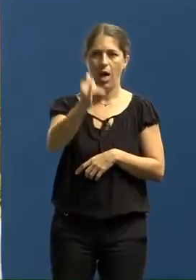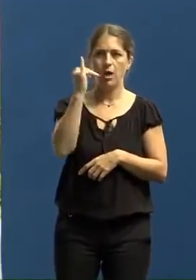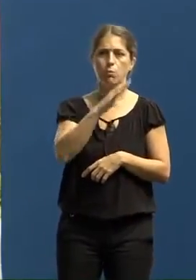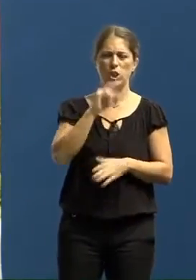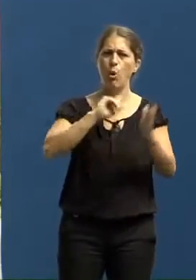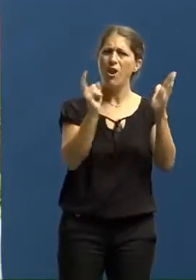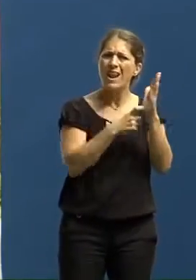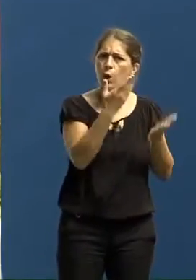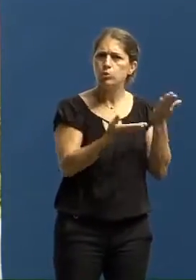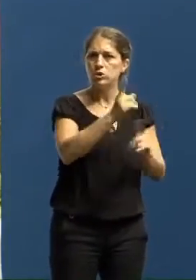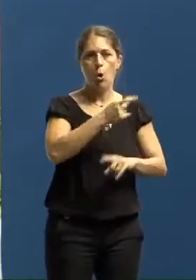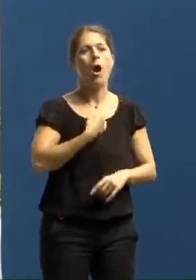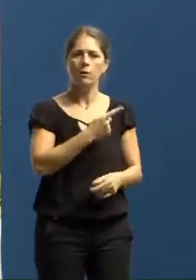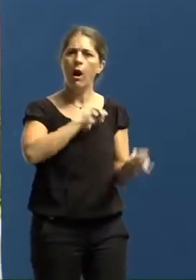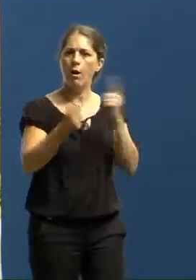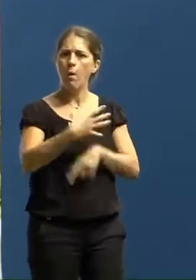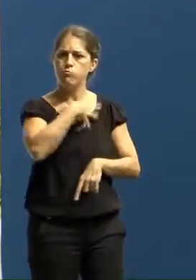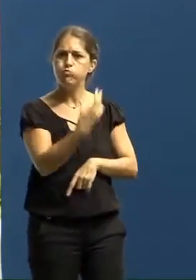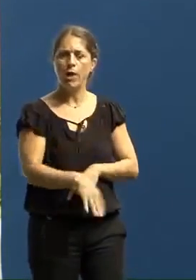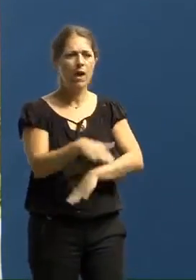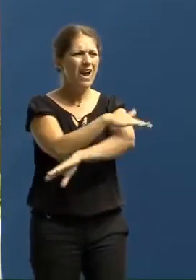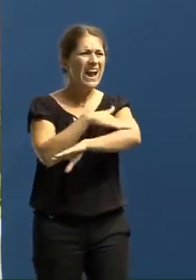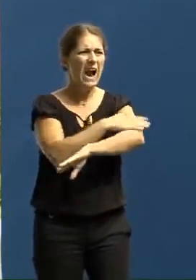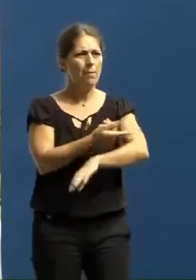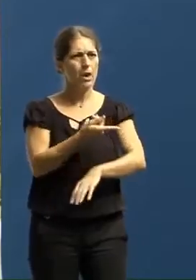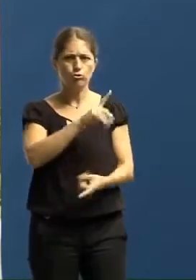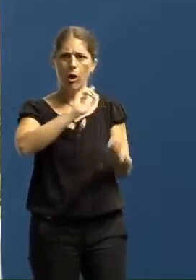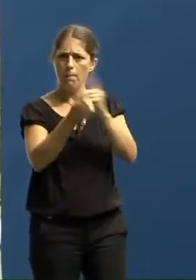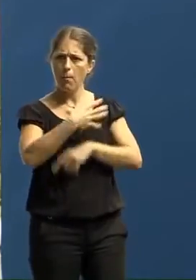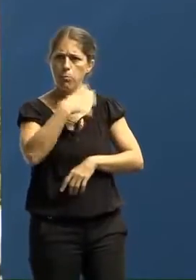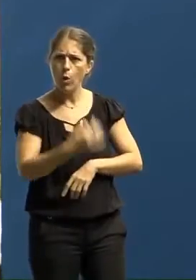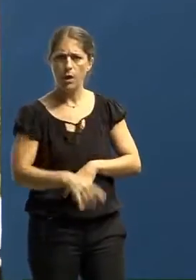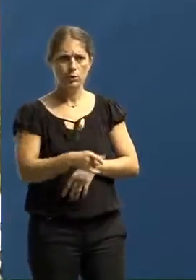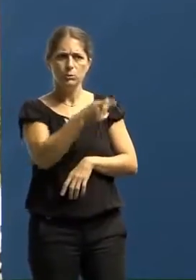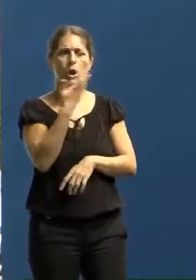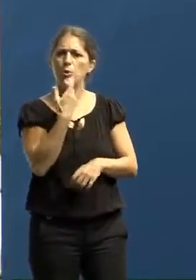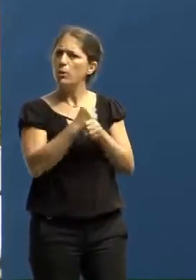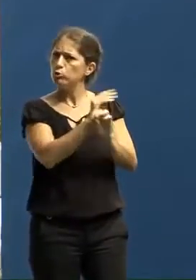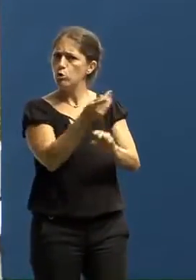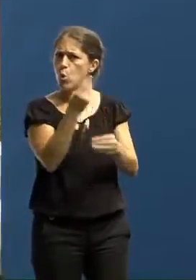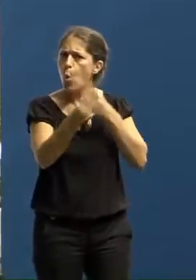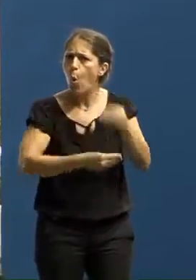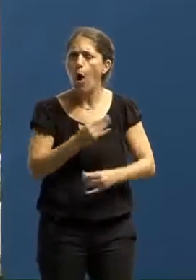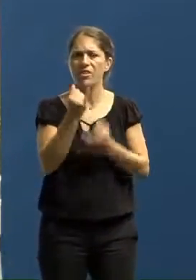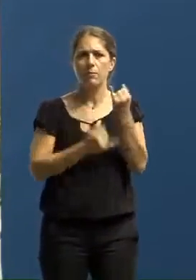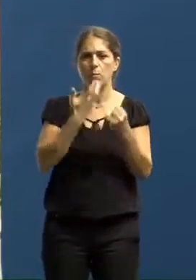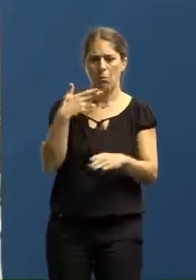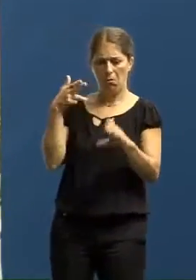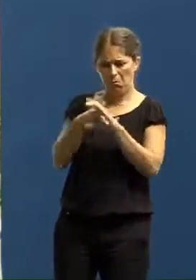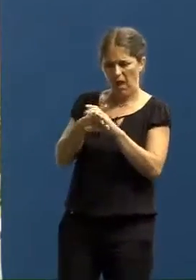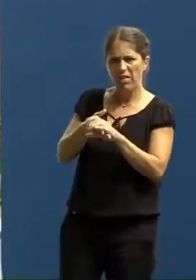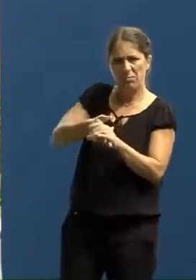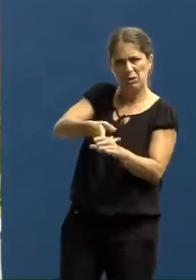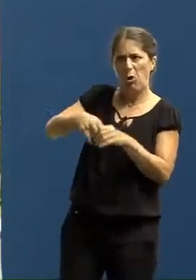inxustas, creemos que é posible cambiar os gobernos cando non gobernan para a súa xente, e cando entra o chapapote o goberno está de brazos cruzados